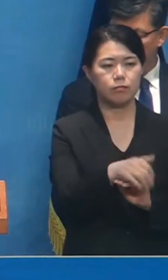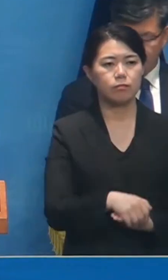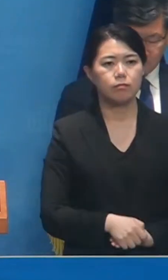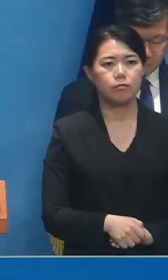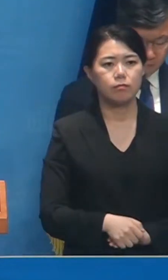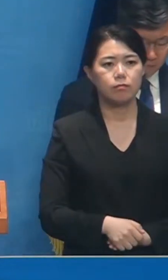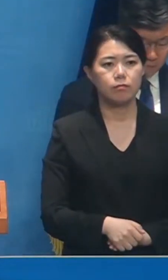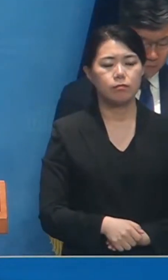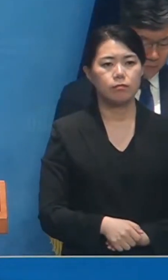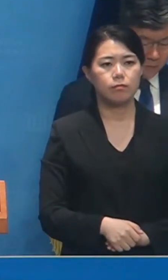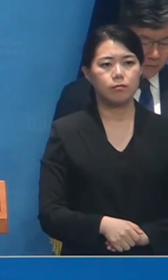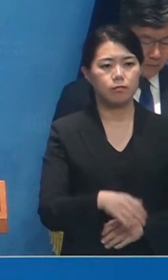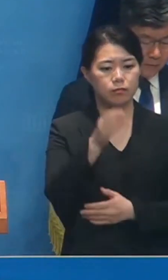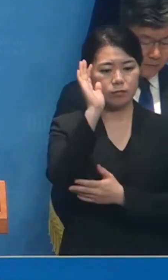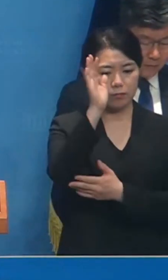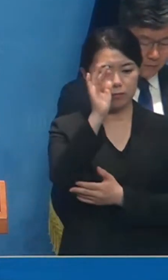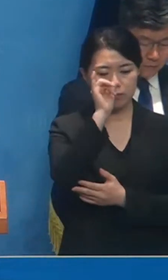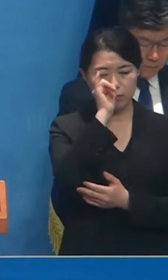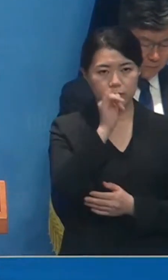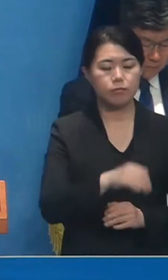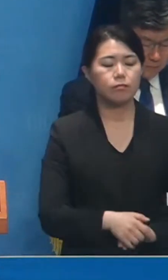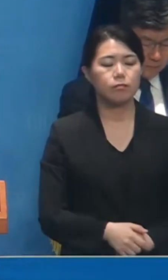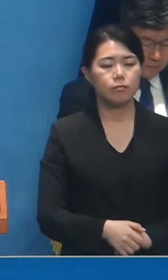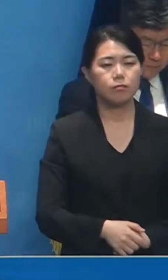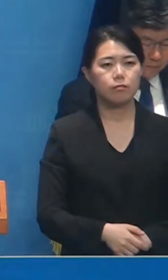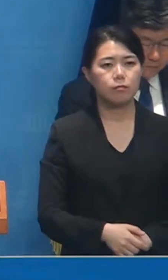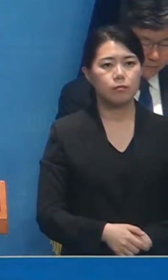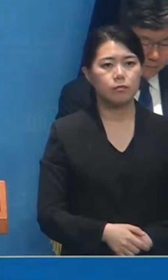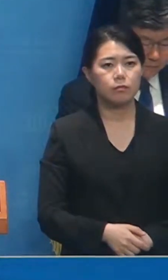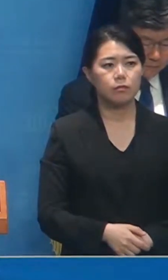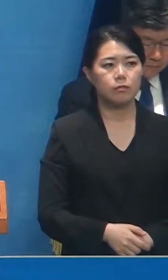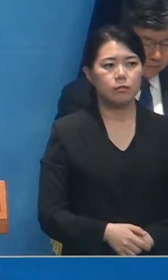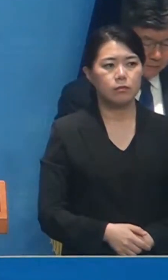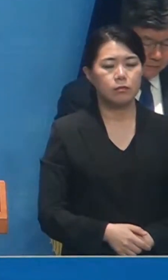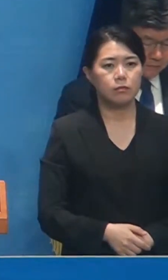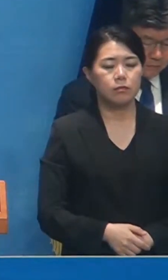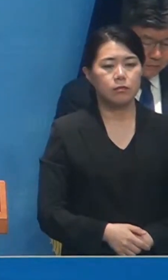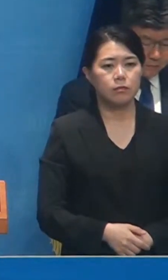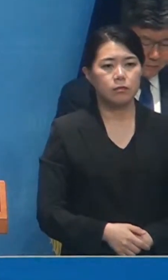사무총장님의 인사 말씀을 듣도록 하겠습니다.